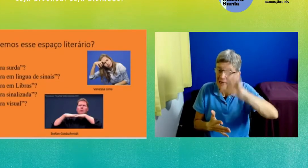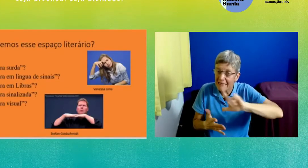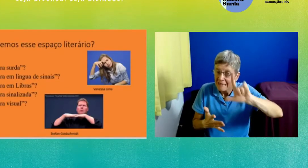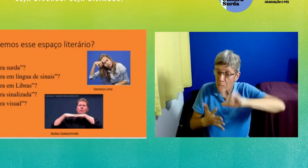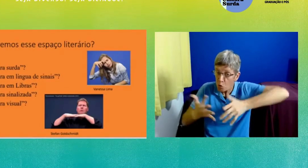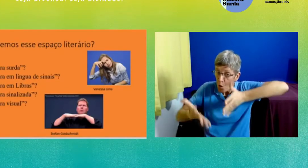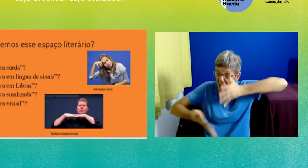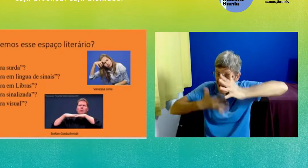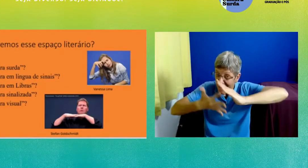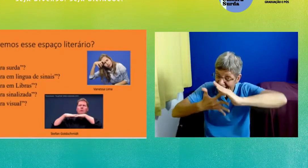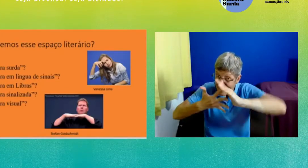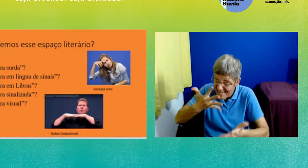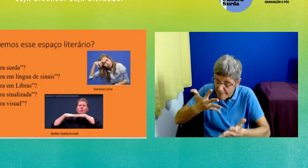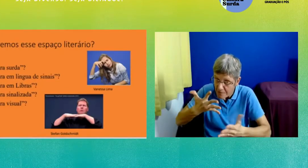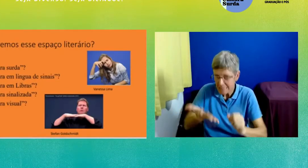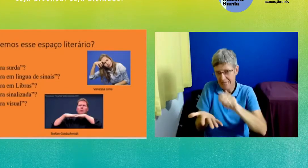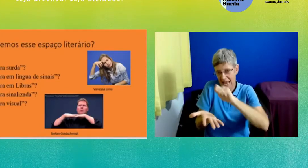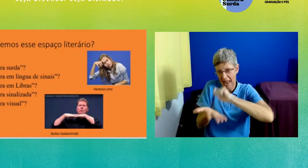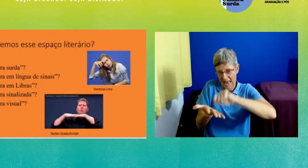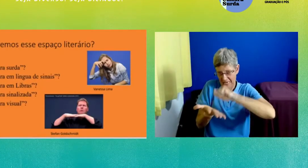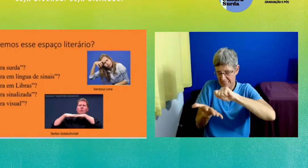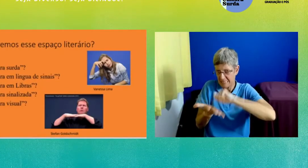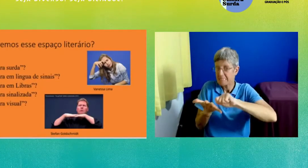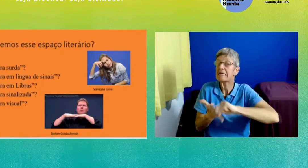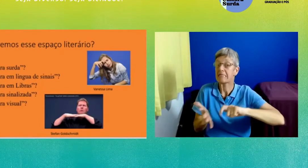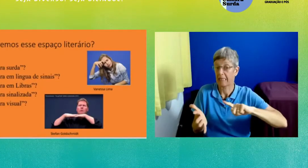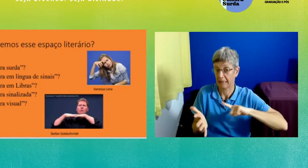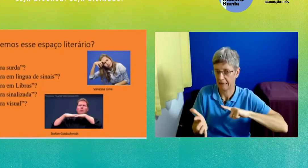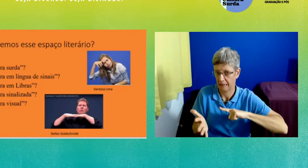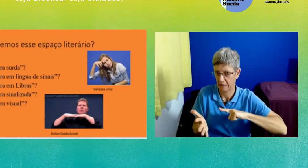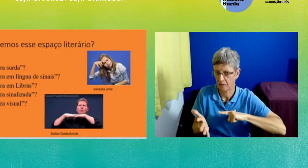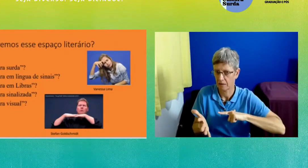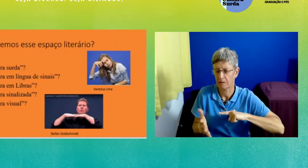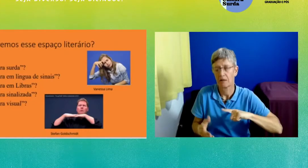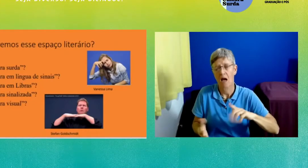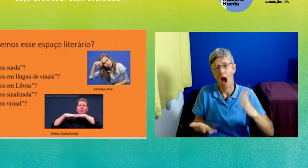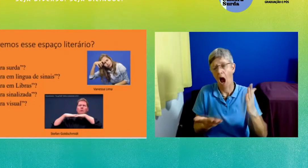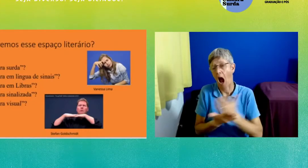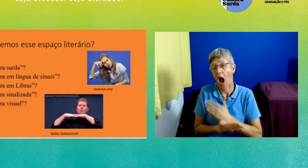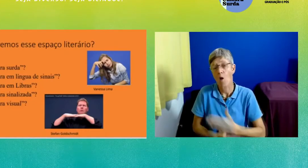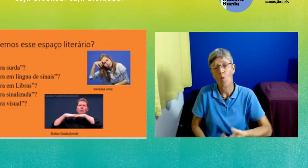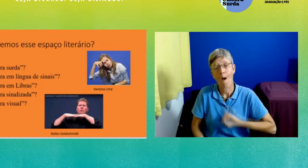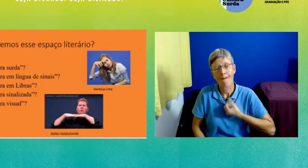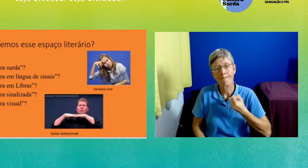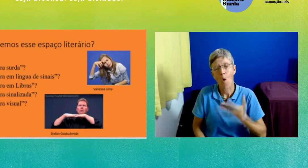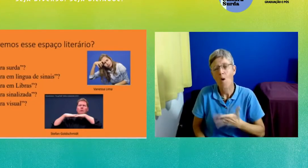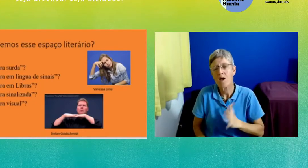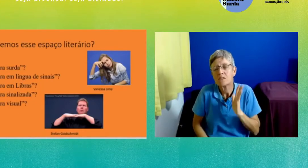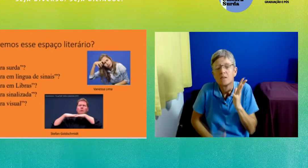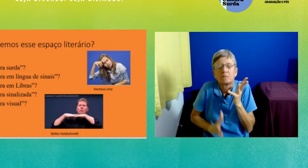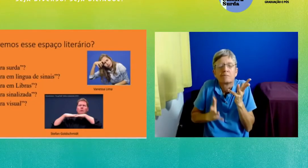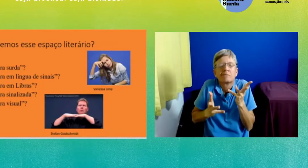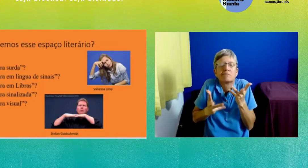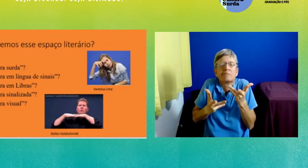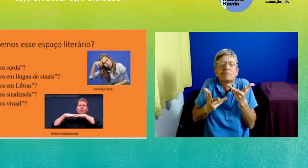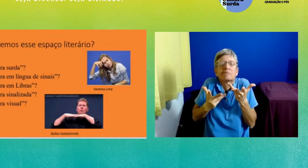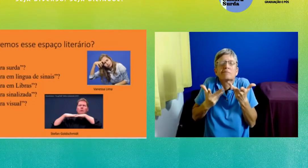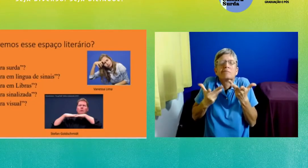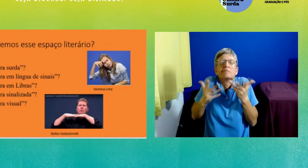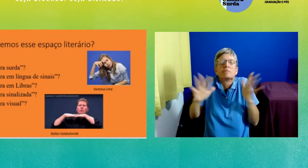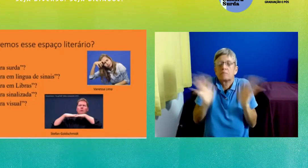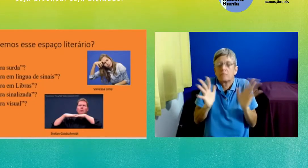possível também. A literatura em Libras escrita tem também. Algumas